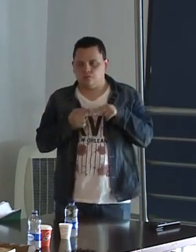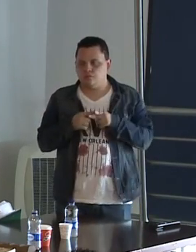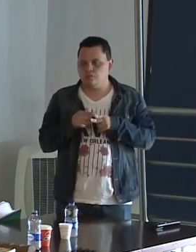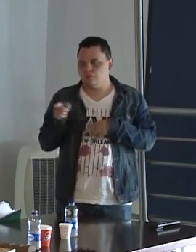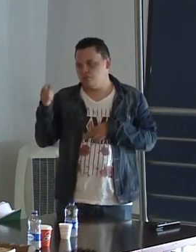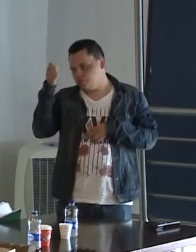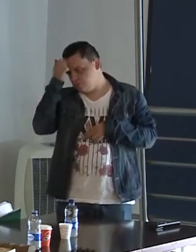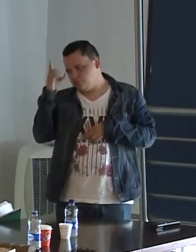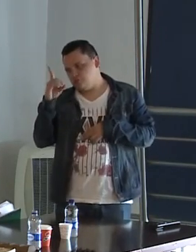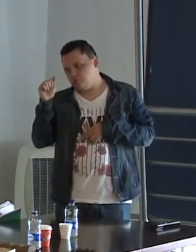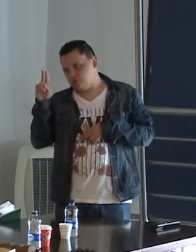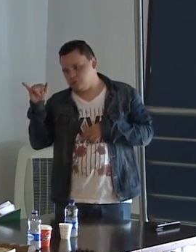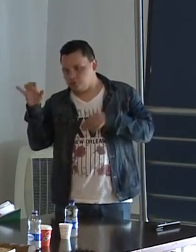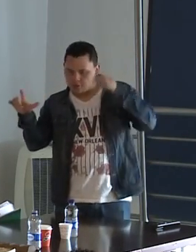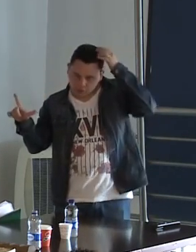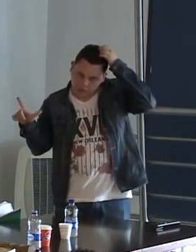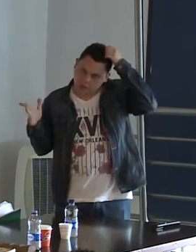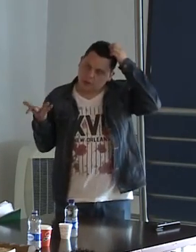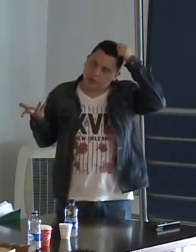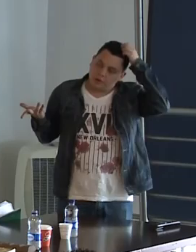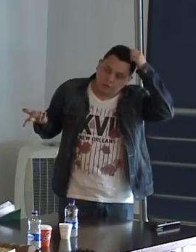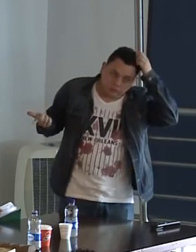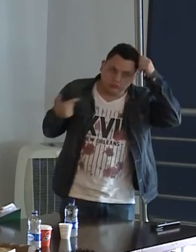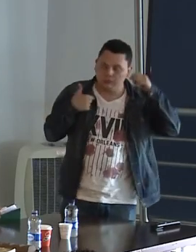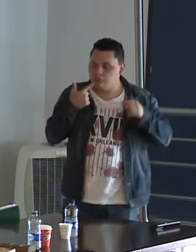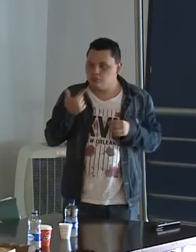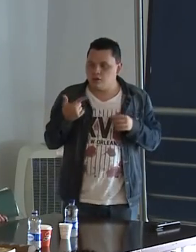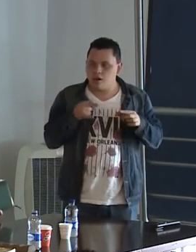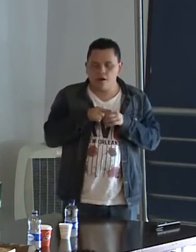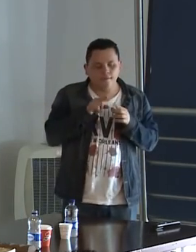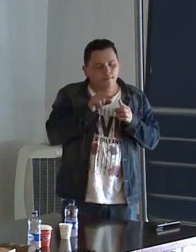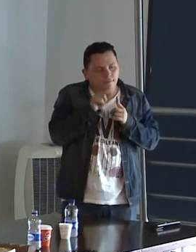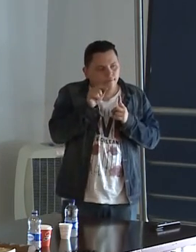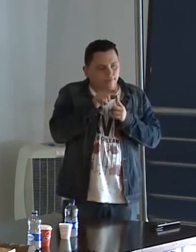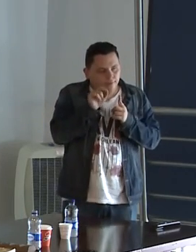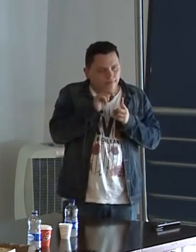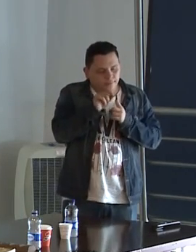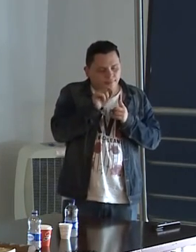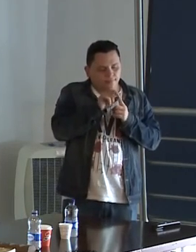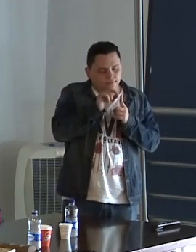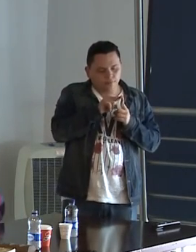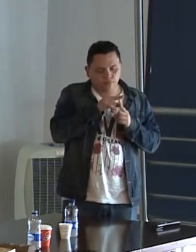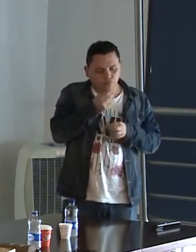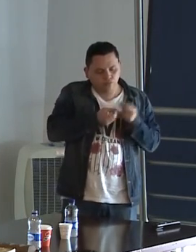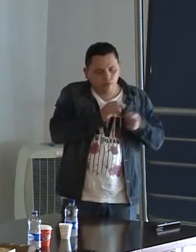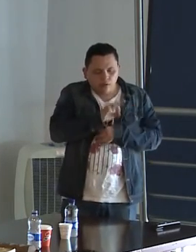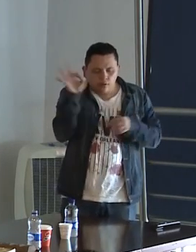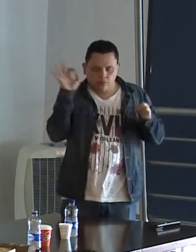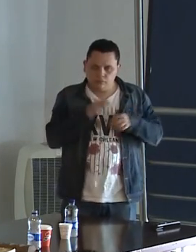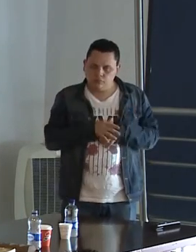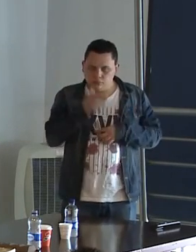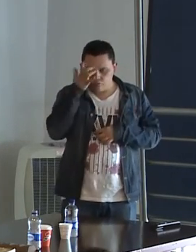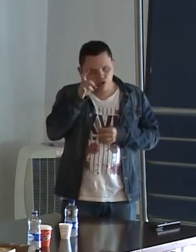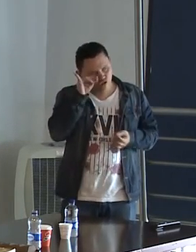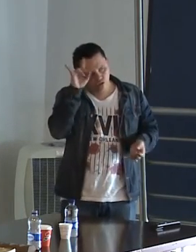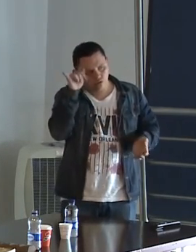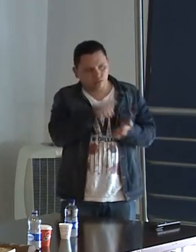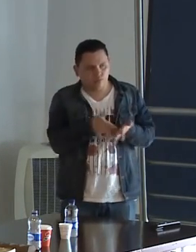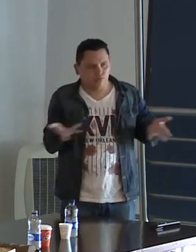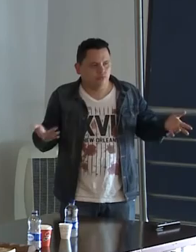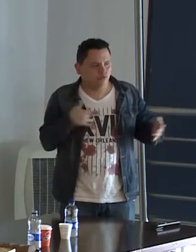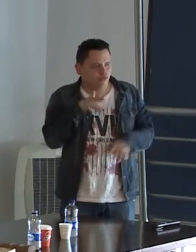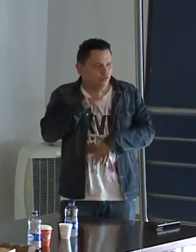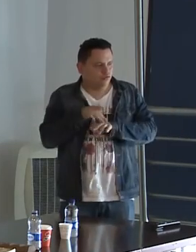Daniel. Pues, no, pues es que si le hacemos marchitas a Gina para que haga lo que nunca va a hacer, porque no cree en eso, es que nos